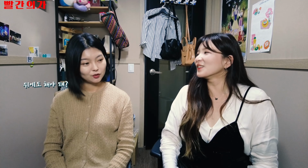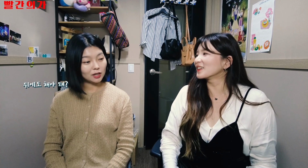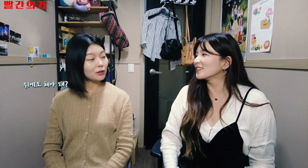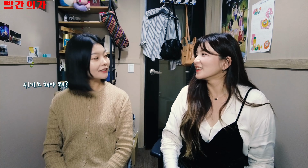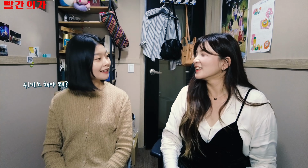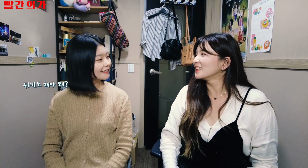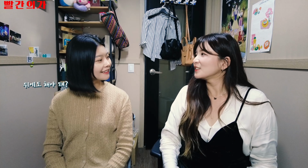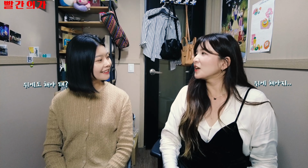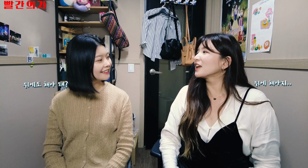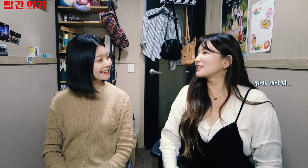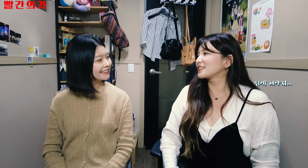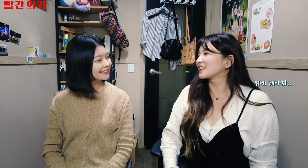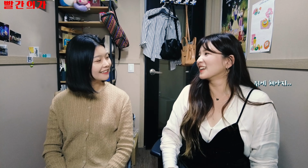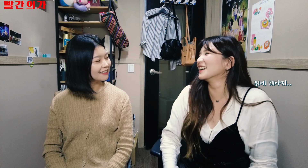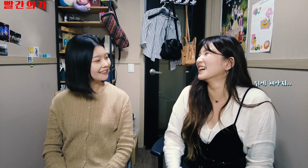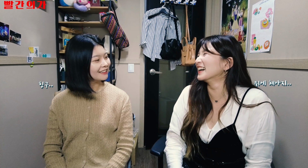뒤에도 해야 돼? 뒤에 해야지.